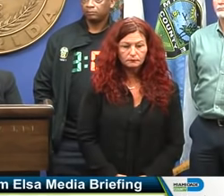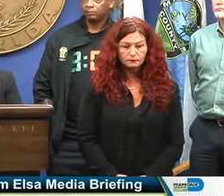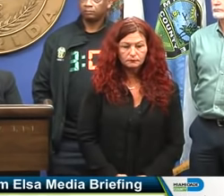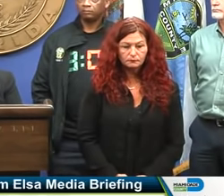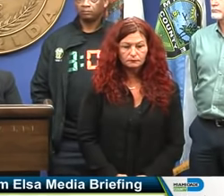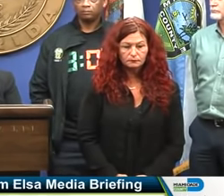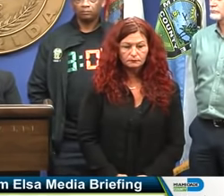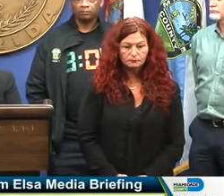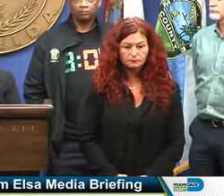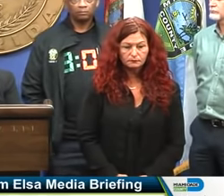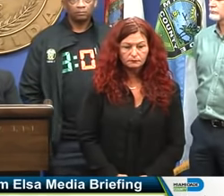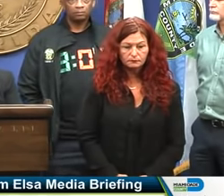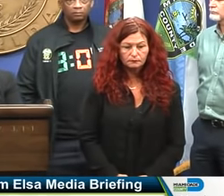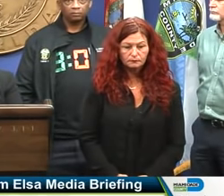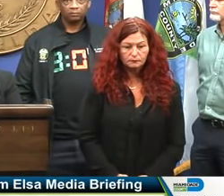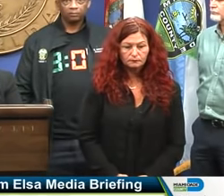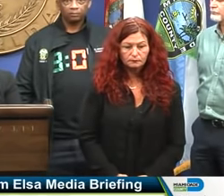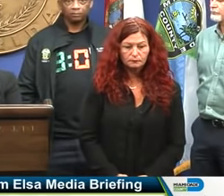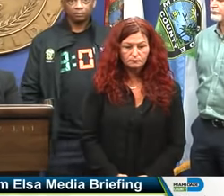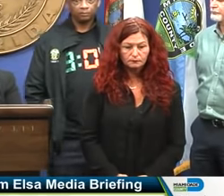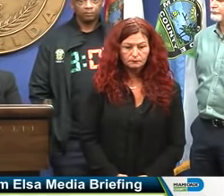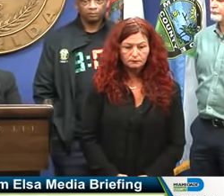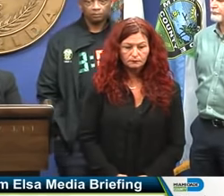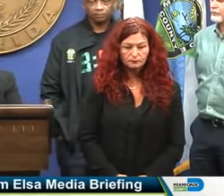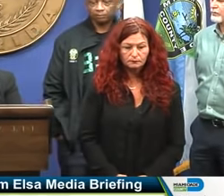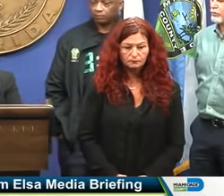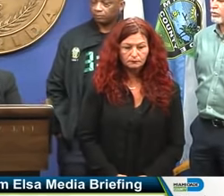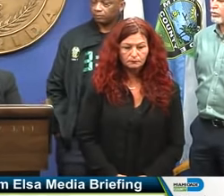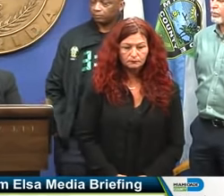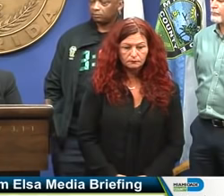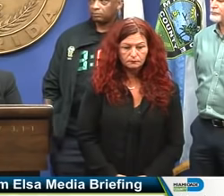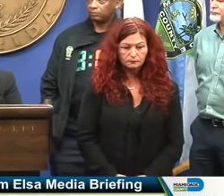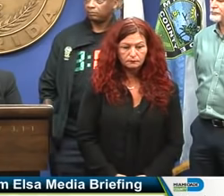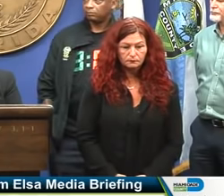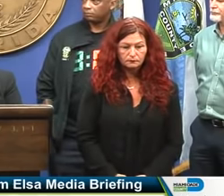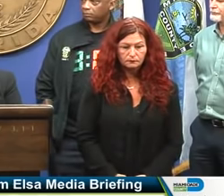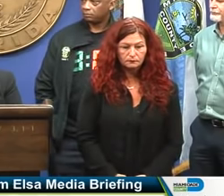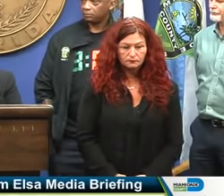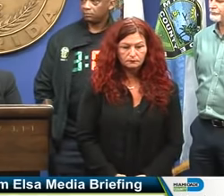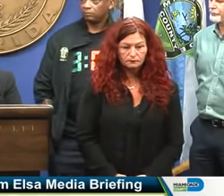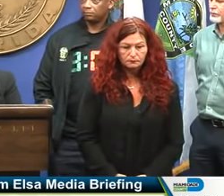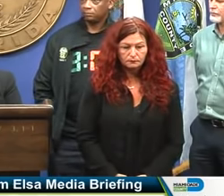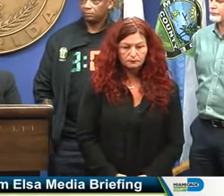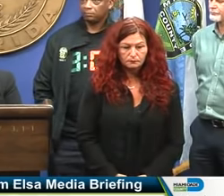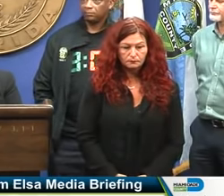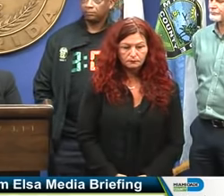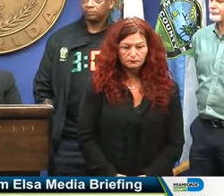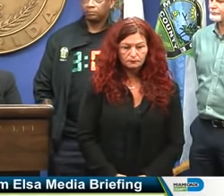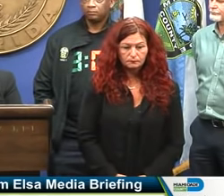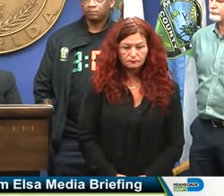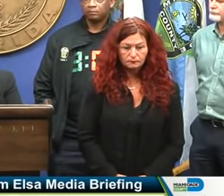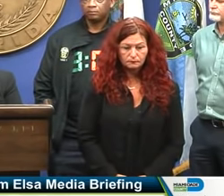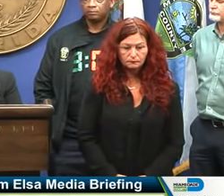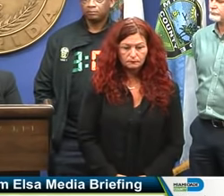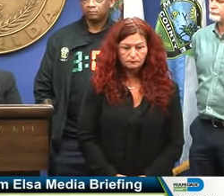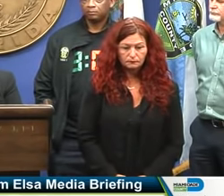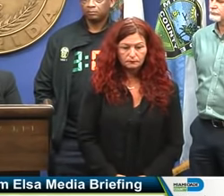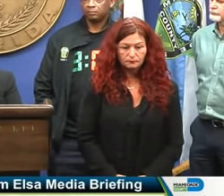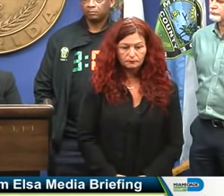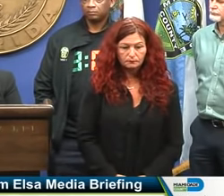nuestros equipos. También quiero tomarme un momento para reconocer y reflexionar sobre la